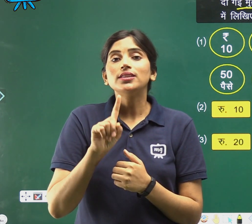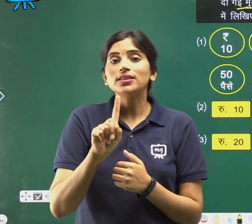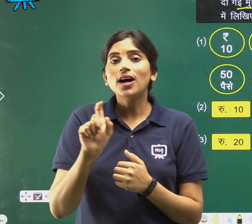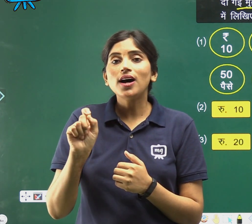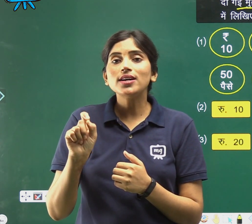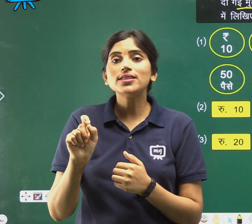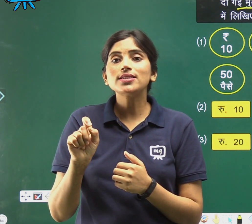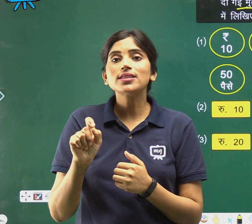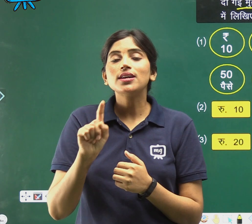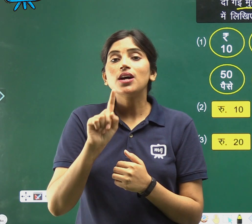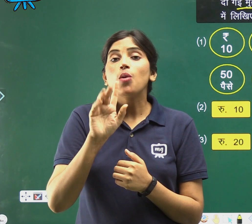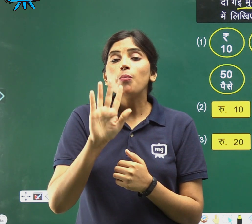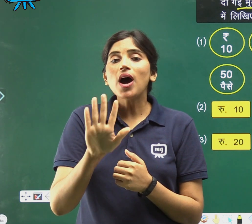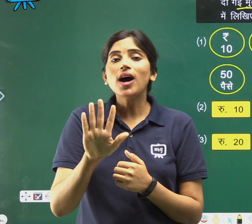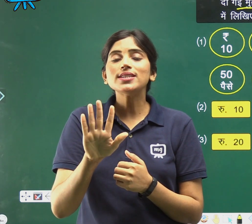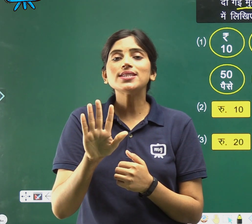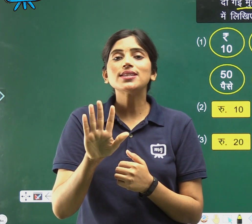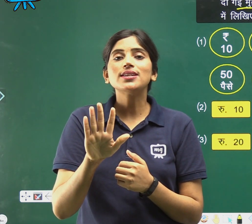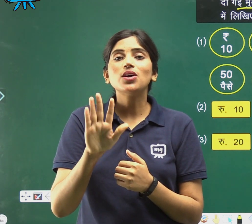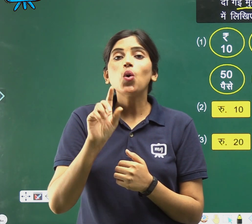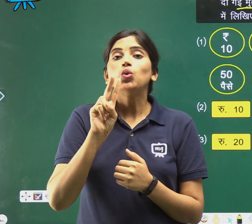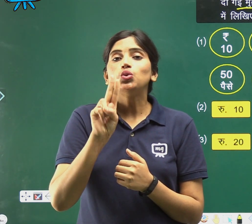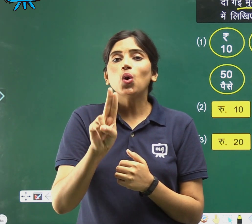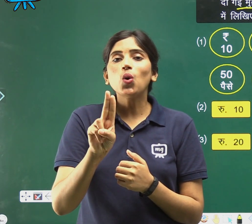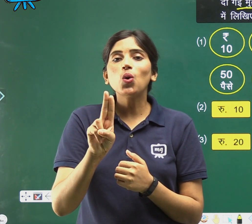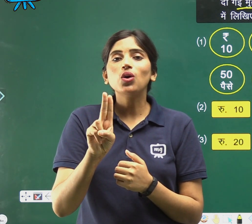10, 5, 2,